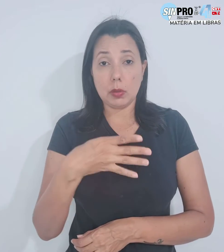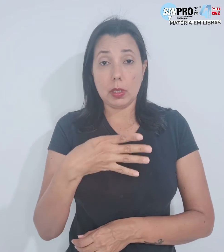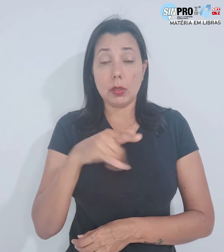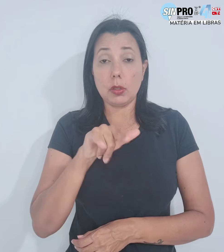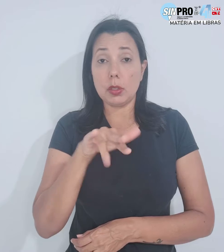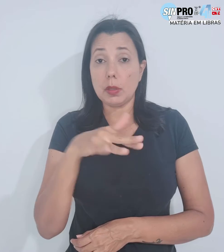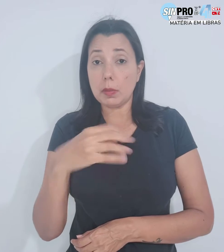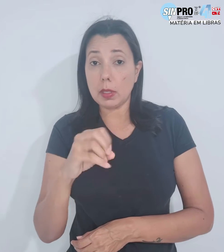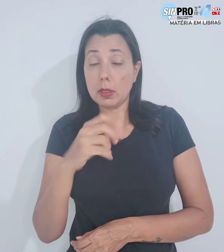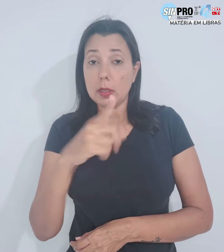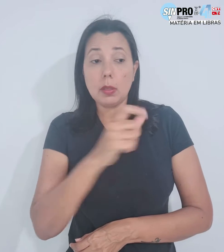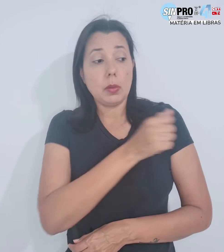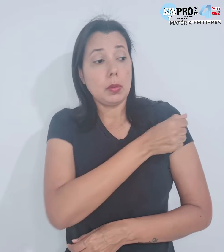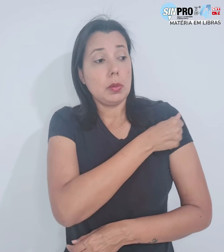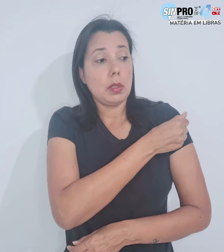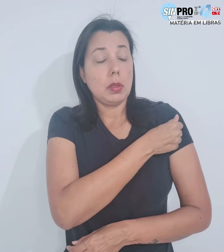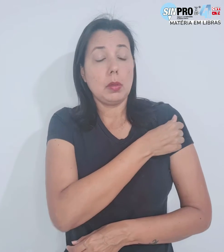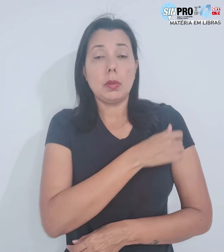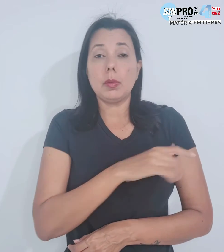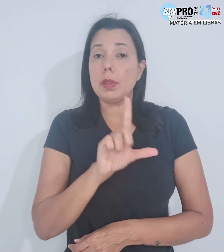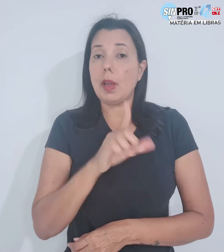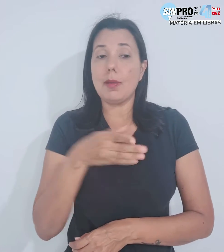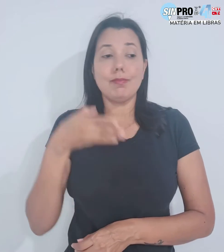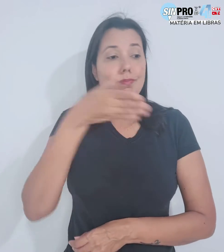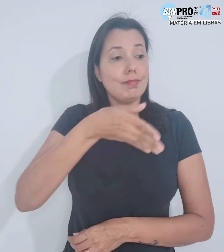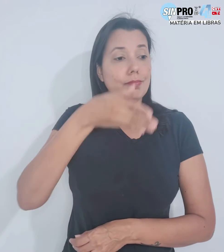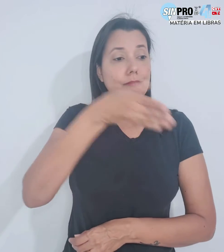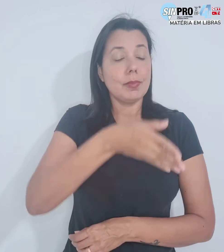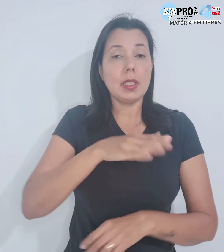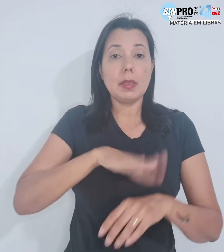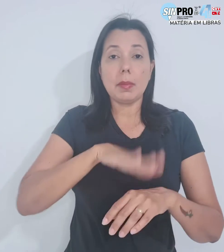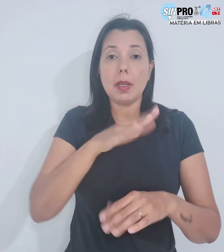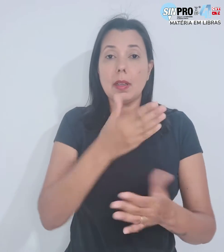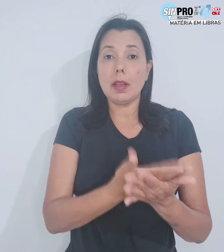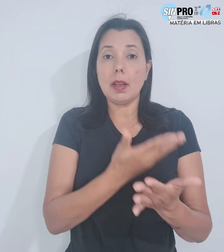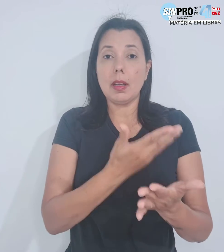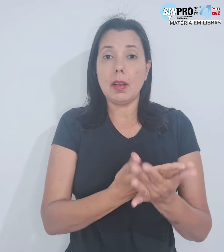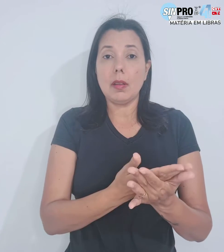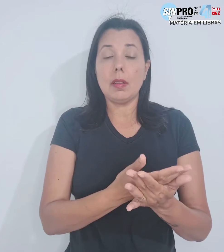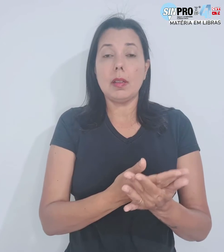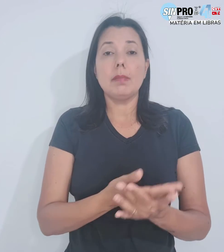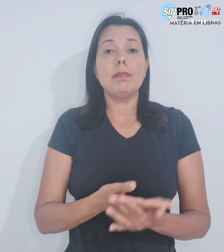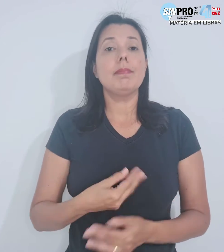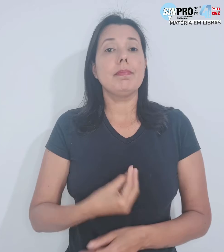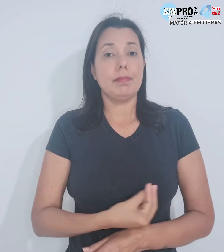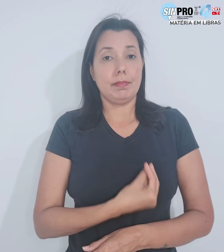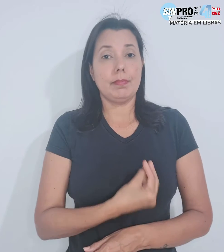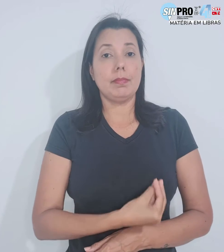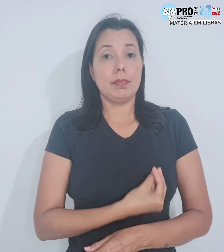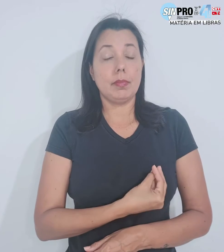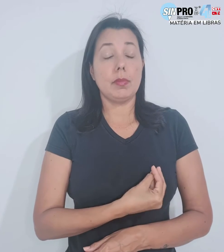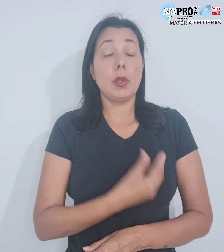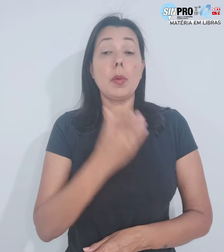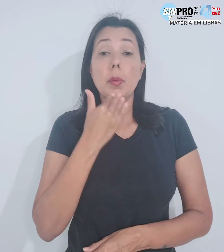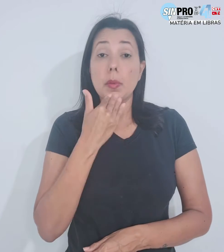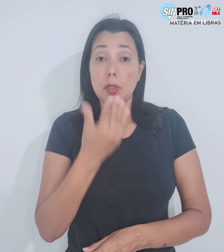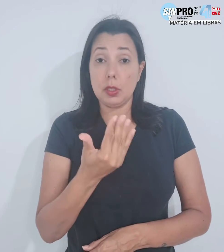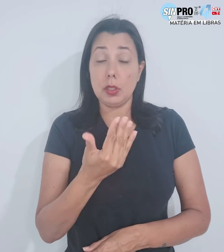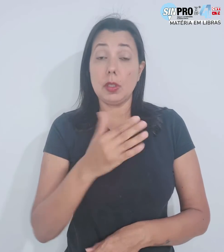de março, que seus alunos não frequentassem mais as aulas presenciais. O apelo